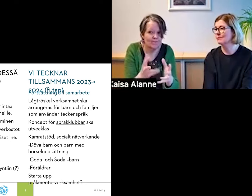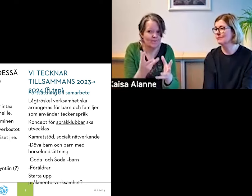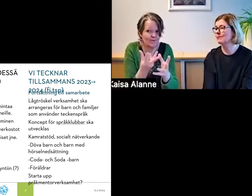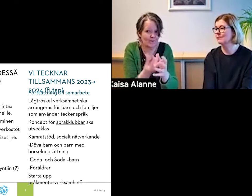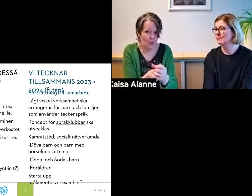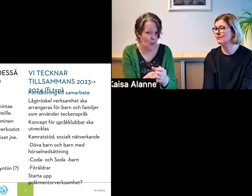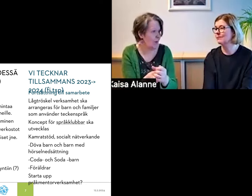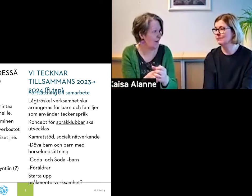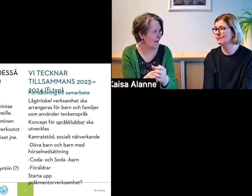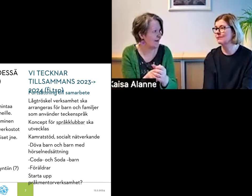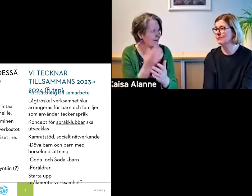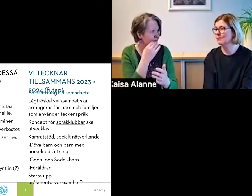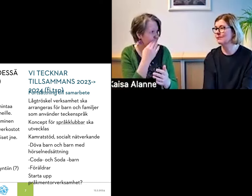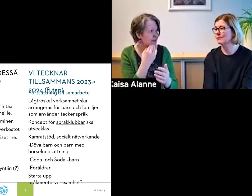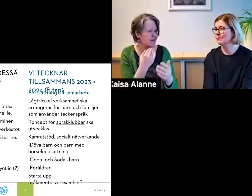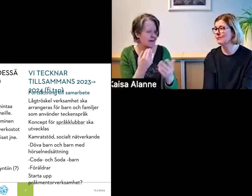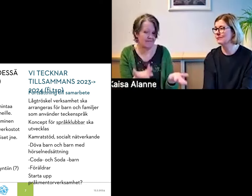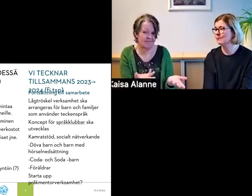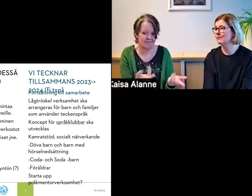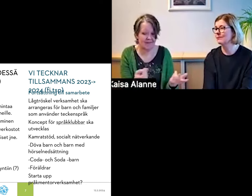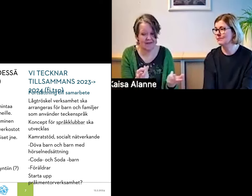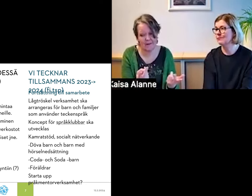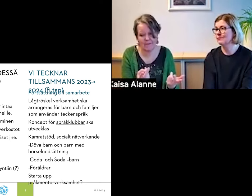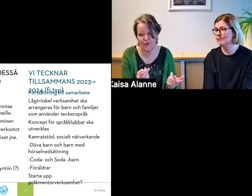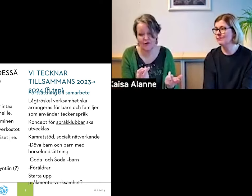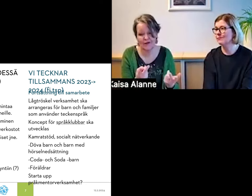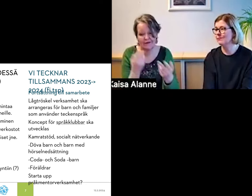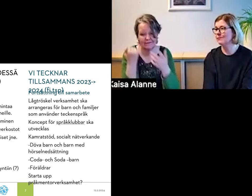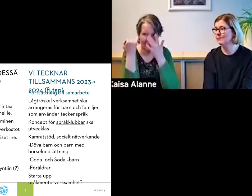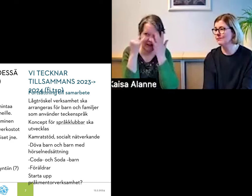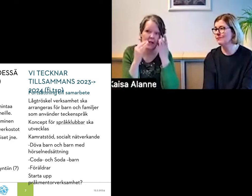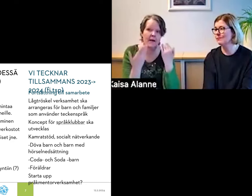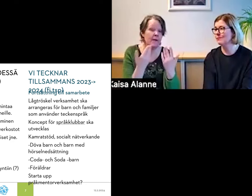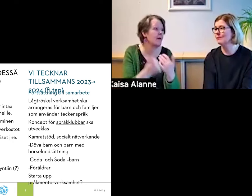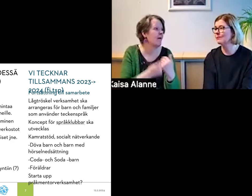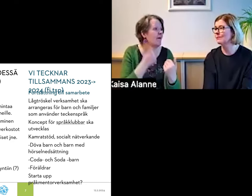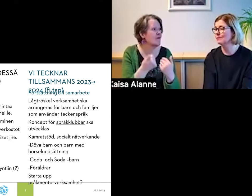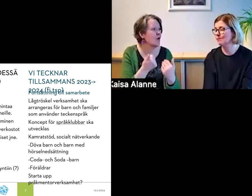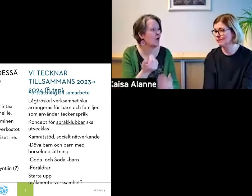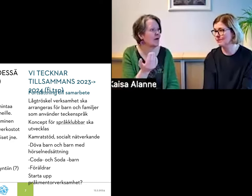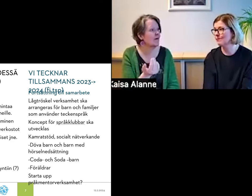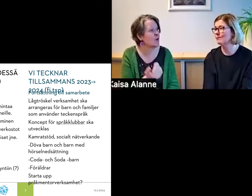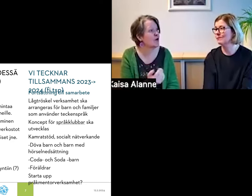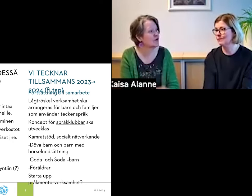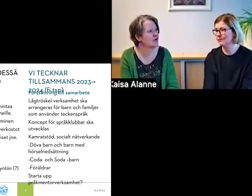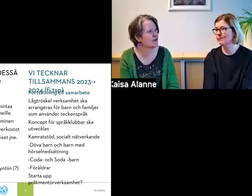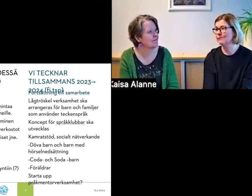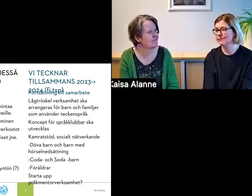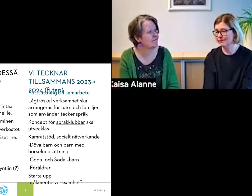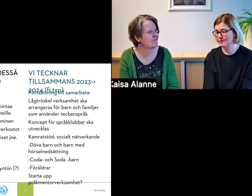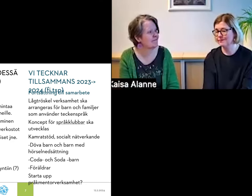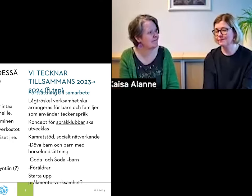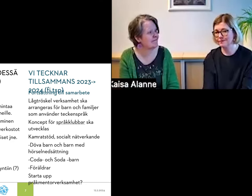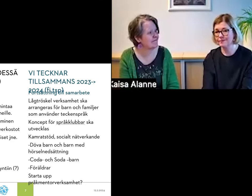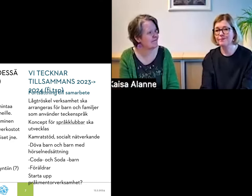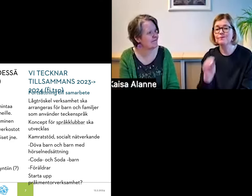yhdistysten toimintaa, että millä tavalla sitten taas ne, me tiedetään esimerkiksi perheitä, vanhempia, sitten taas yhdistykset, että miten me saatetaan